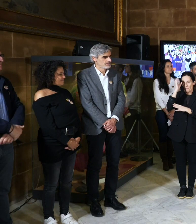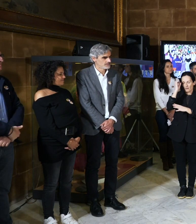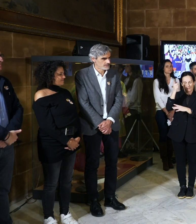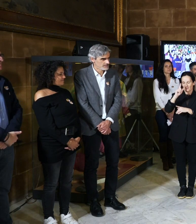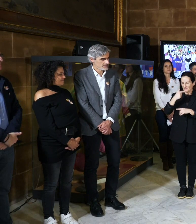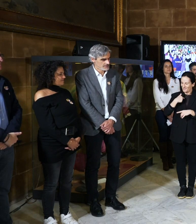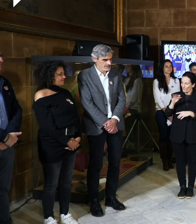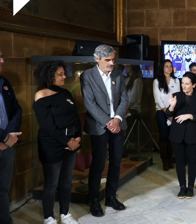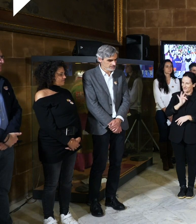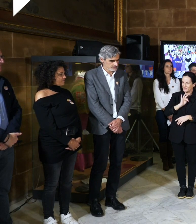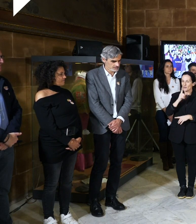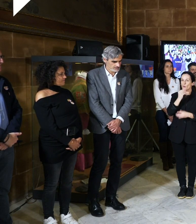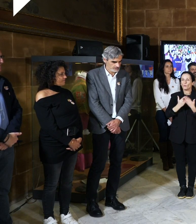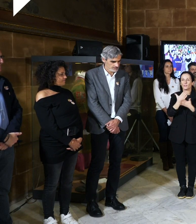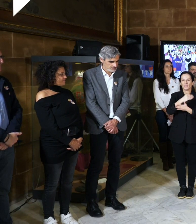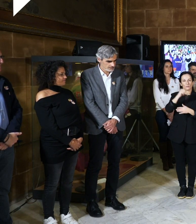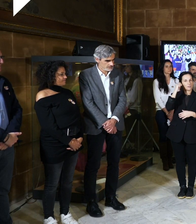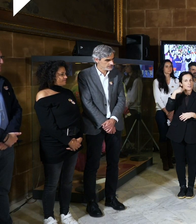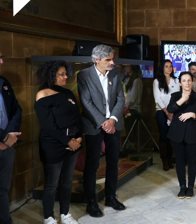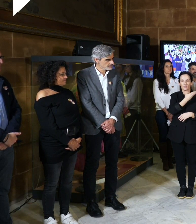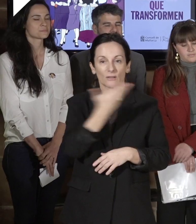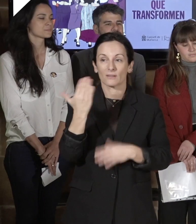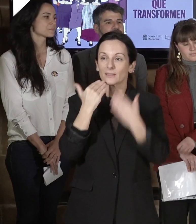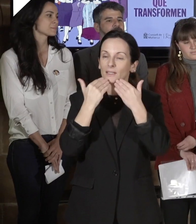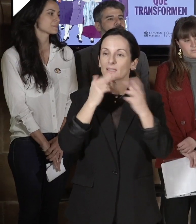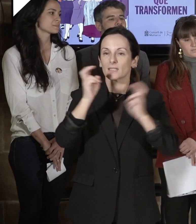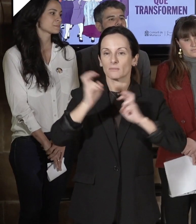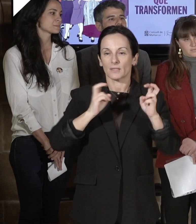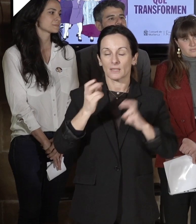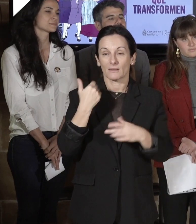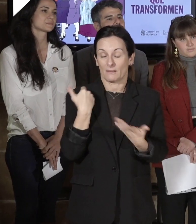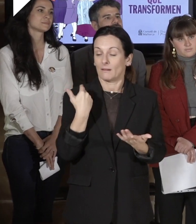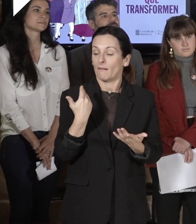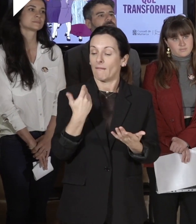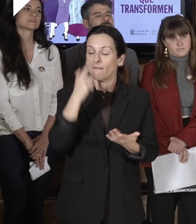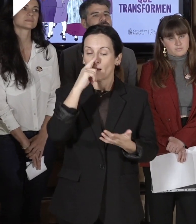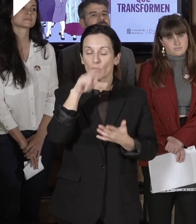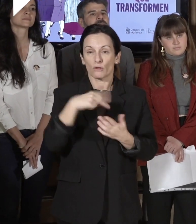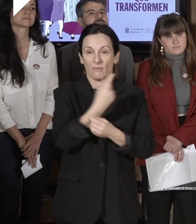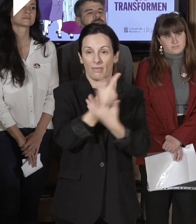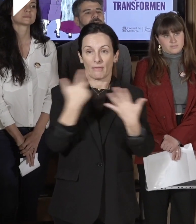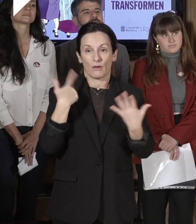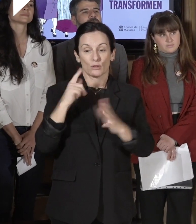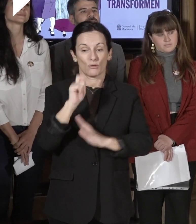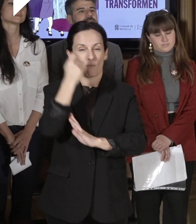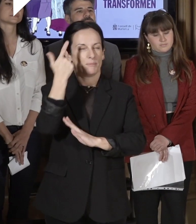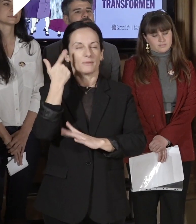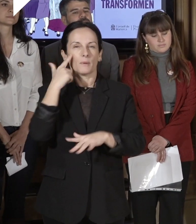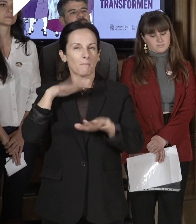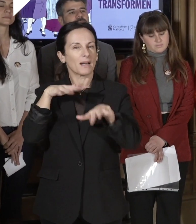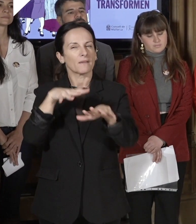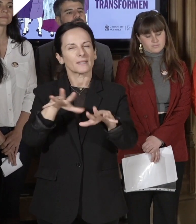Bé, bon dia a tots i totes i gràcies per venir aquí. El que vàrem aconseguir el 8 de març de l'any 2018, recordeu, amb una manifestació